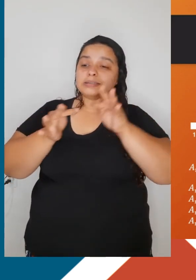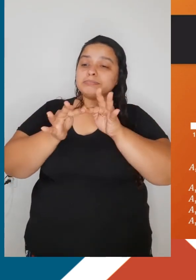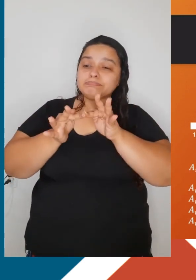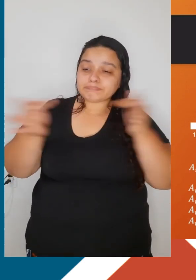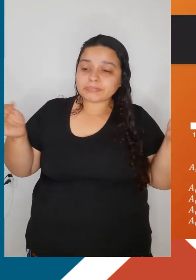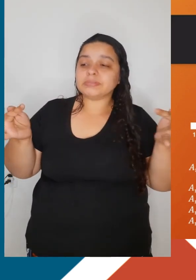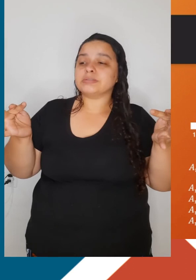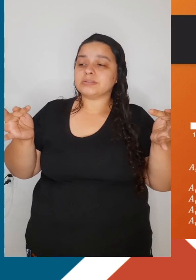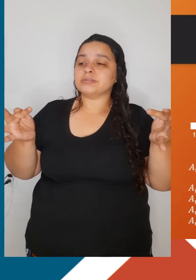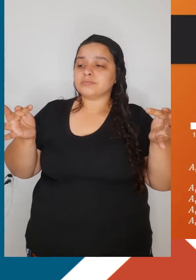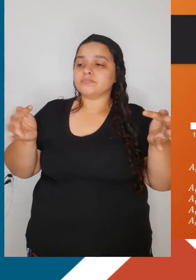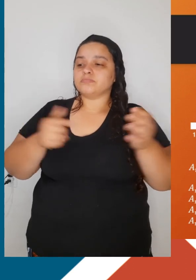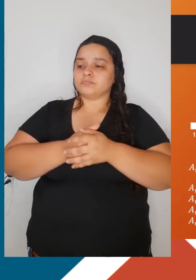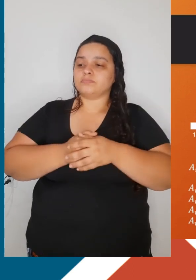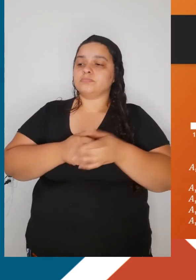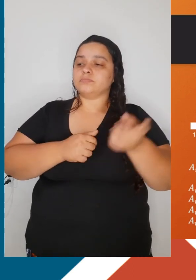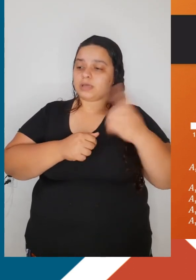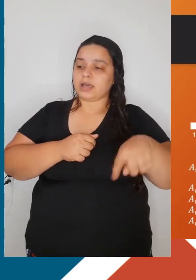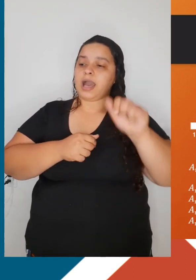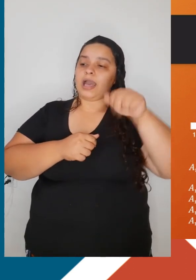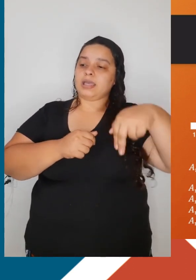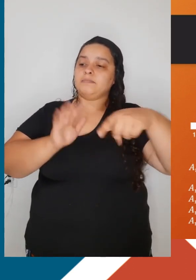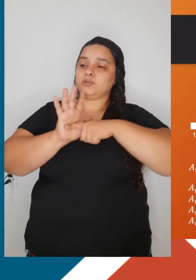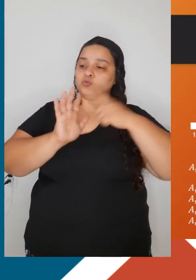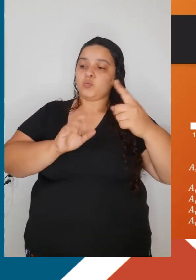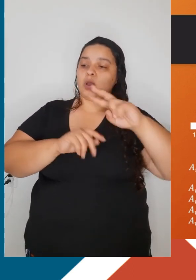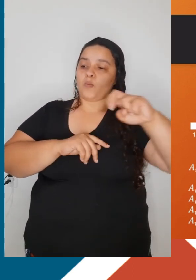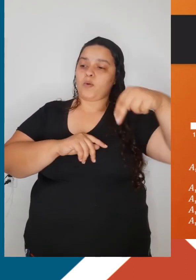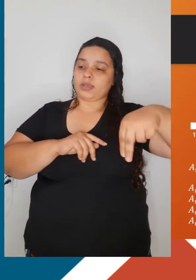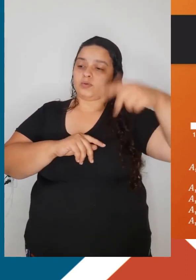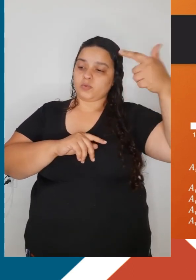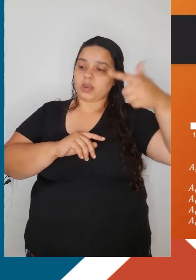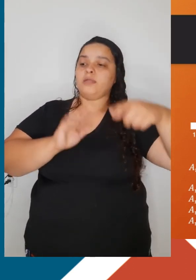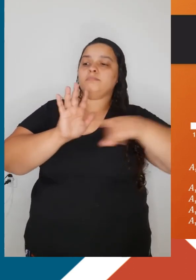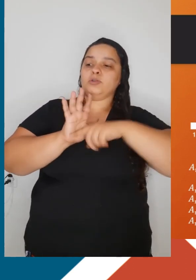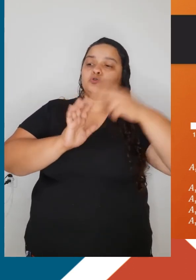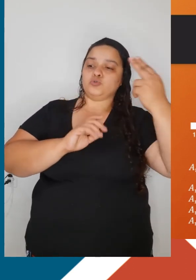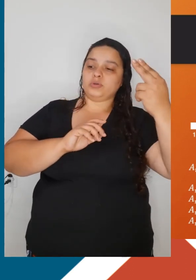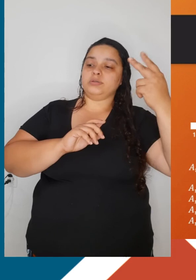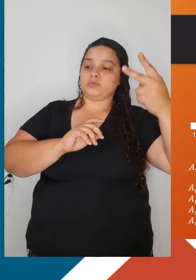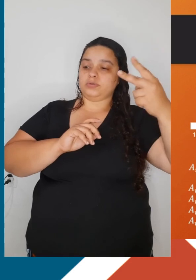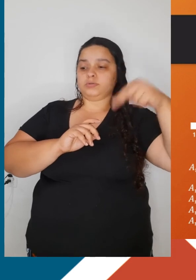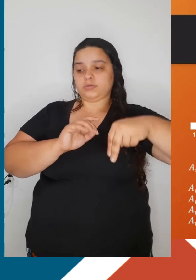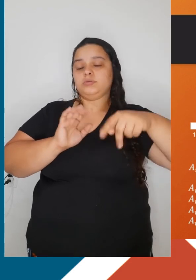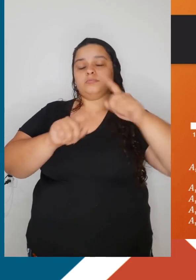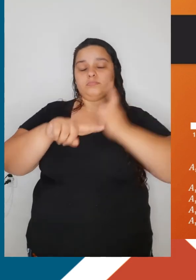Simplificando a expressão, a área do quadrado de lado n-1 é igual a n ao quadrado menos 2n mais 1.